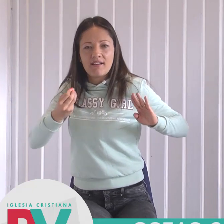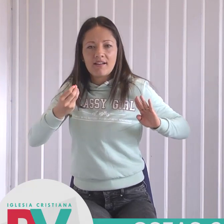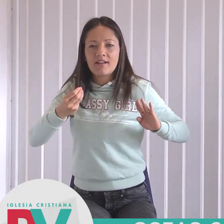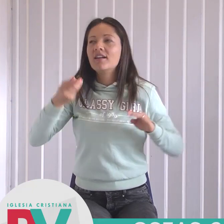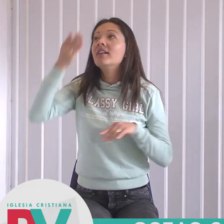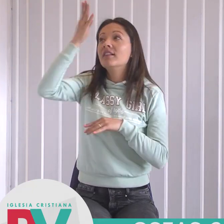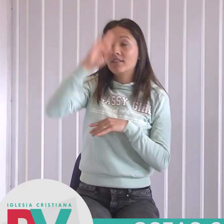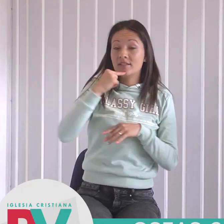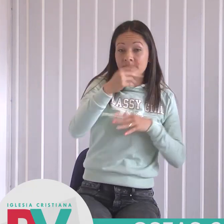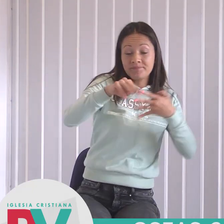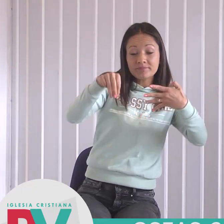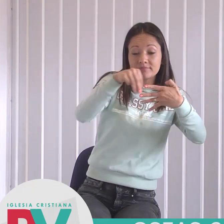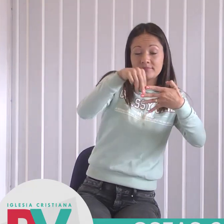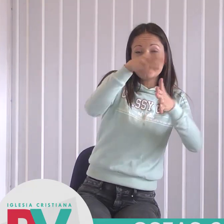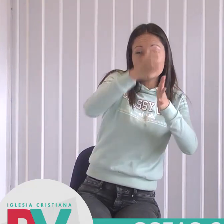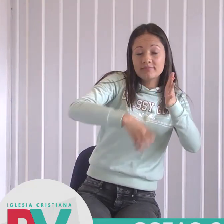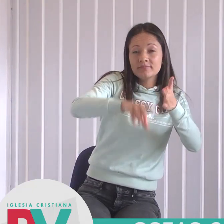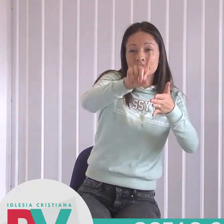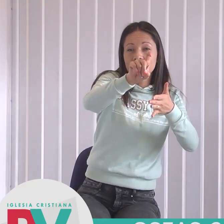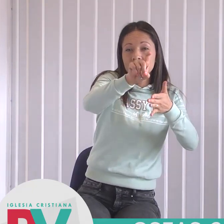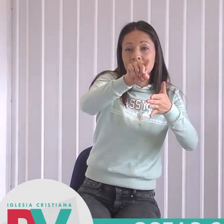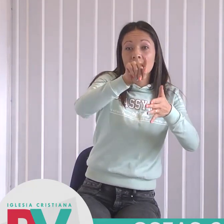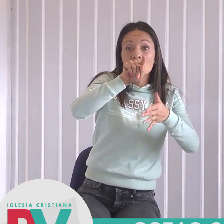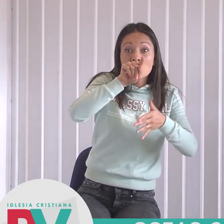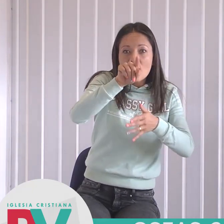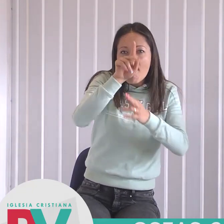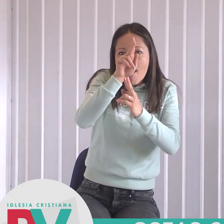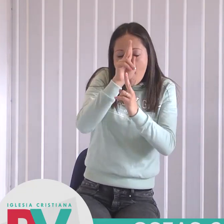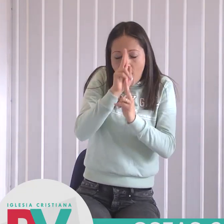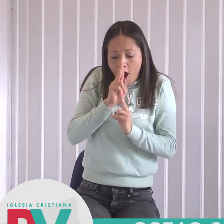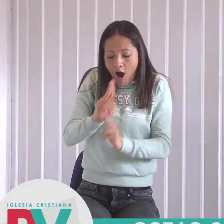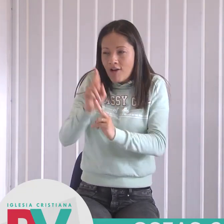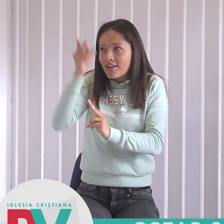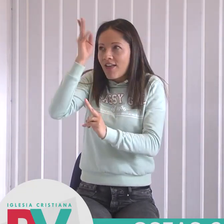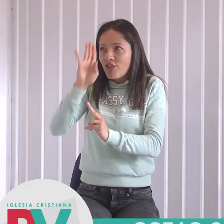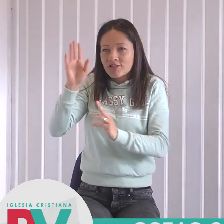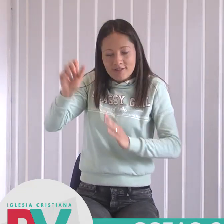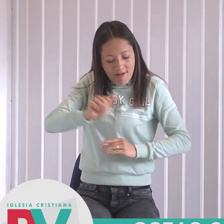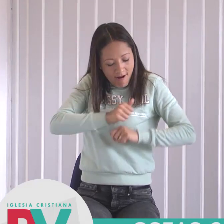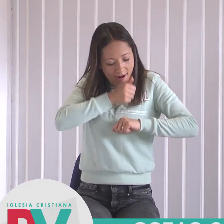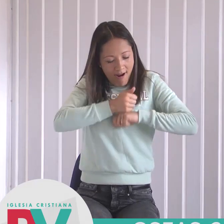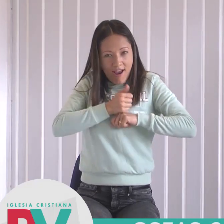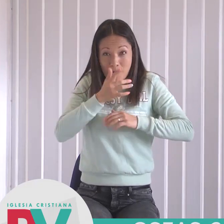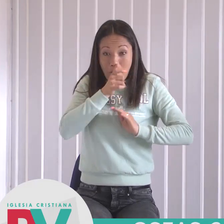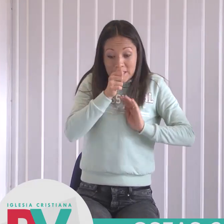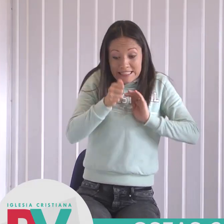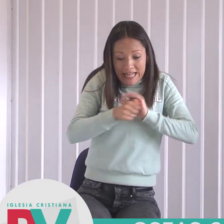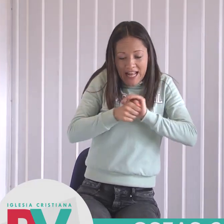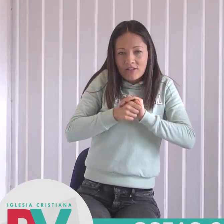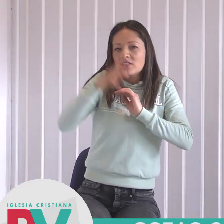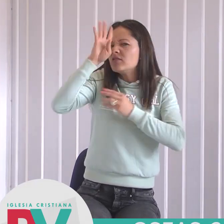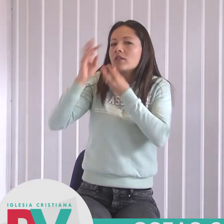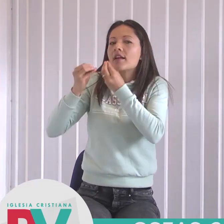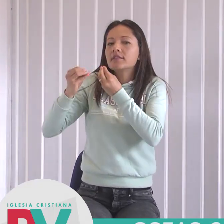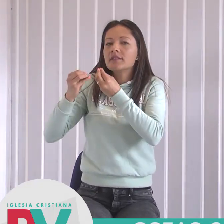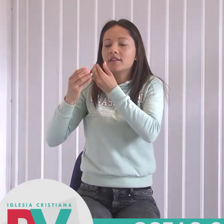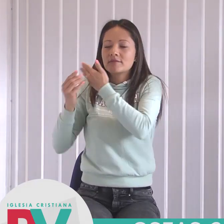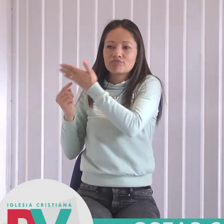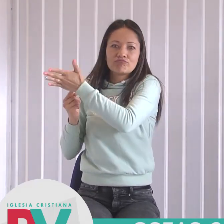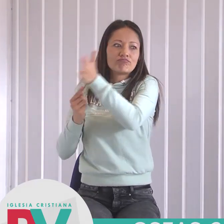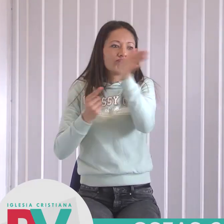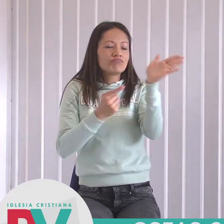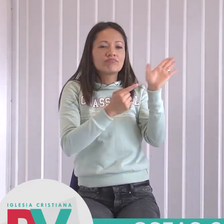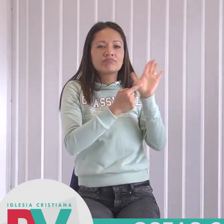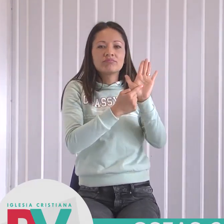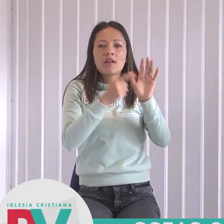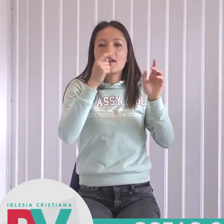dice el Señor en Mateo, capítulo 6? Que si usted lo honra en el corazón, es decir, en lo secreto, ¿qué va a hacer Dios? Lo va a recompensar